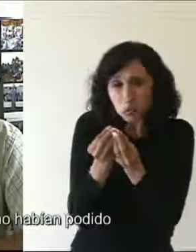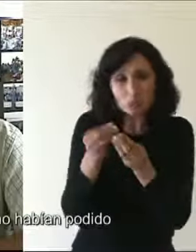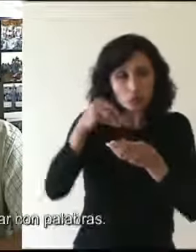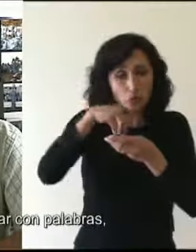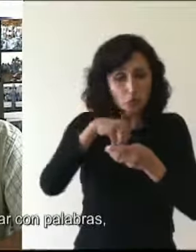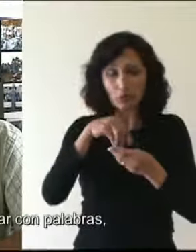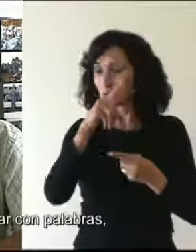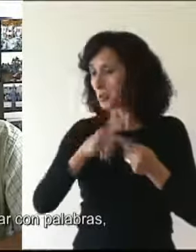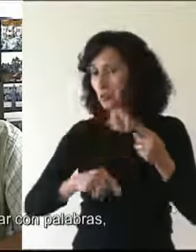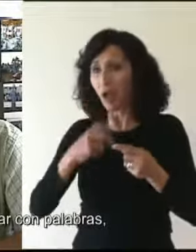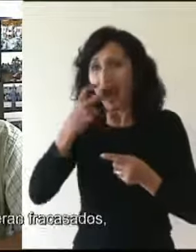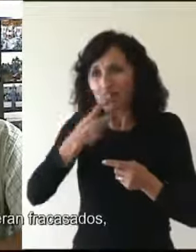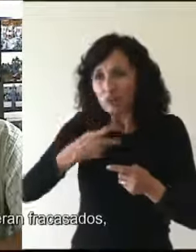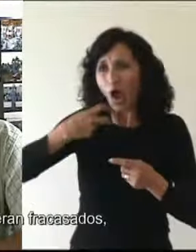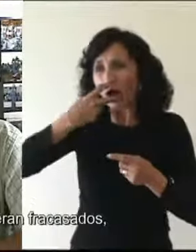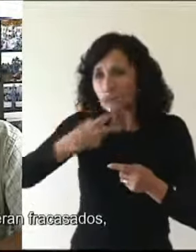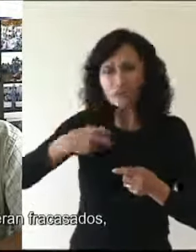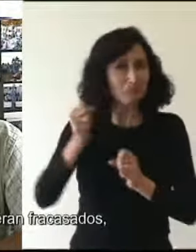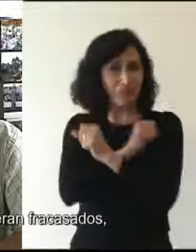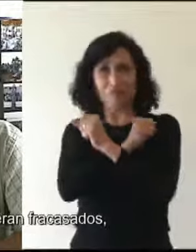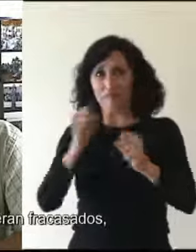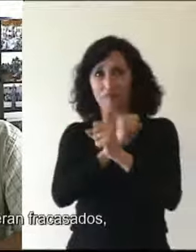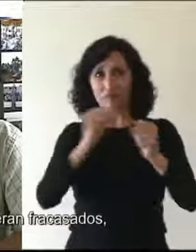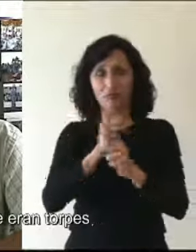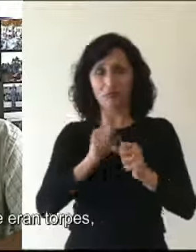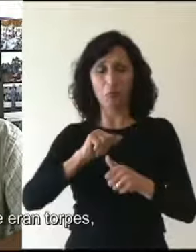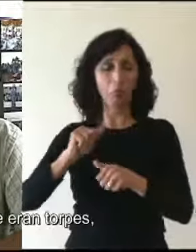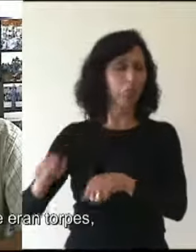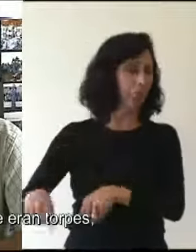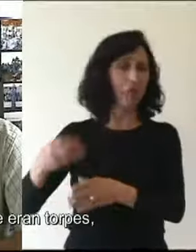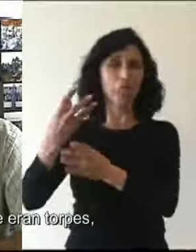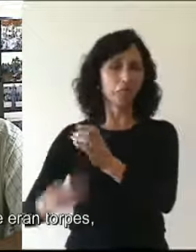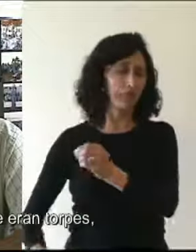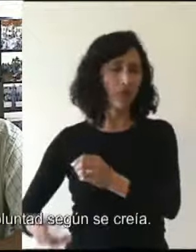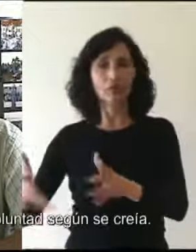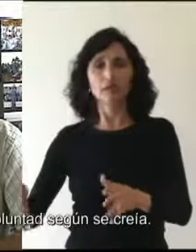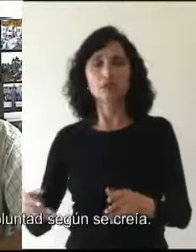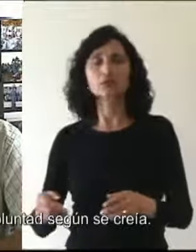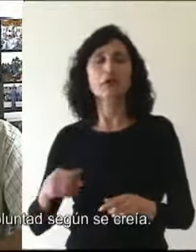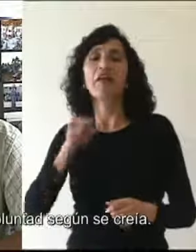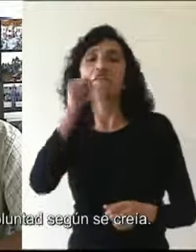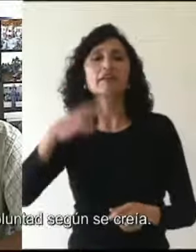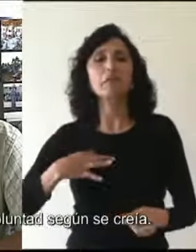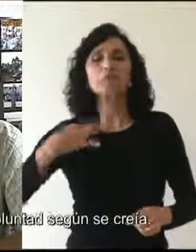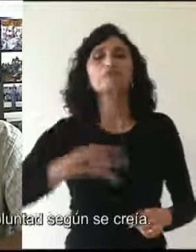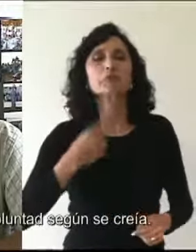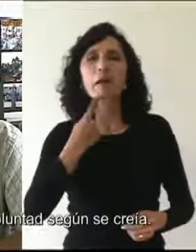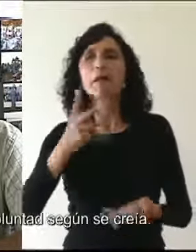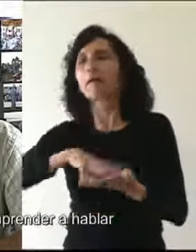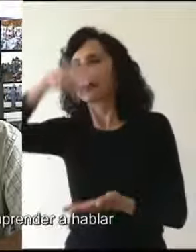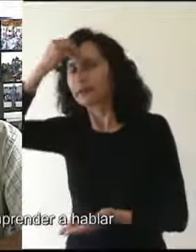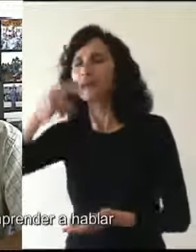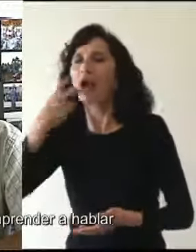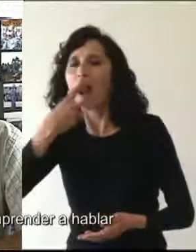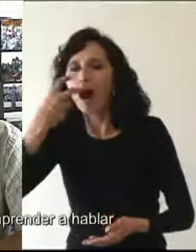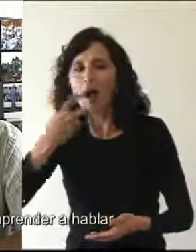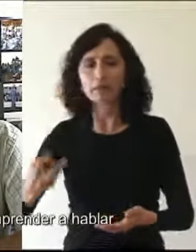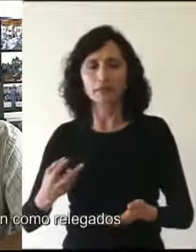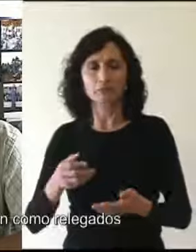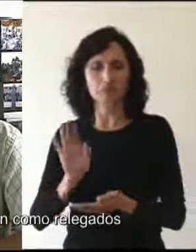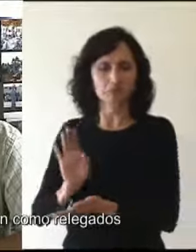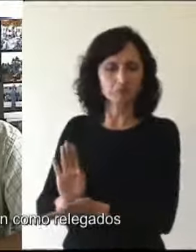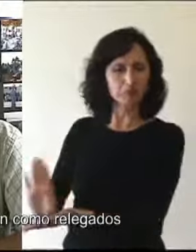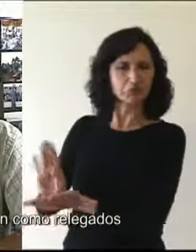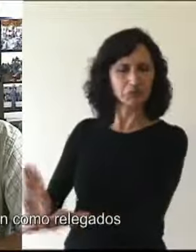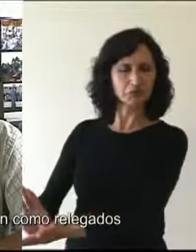aquellos niños que no habían podido hablar con palabras, que eran fracasados, que eran un torpe, falto de voluntad, según se creía, para